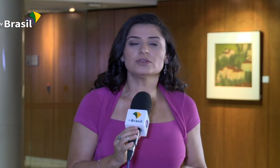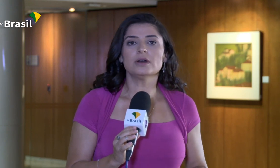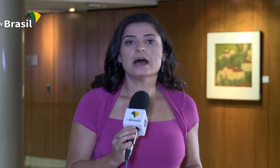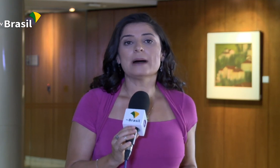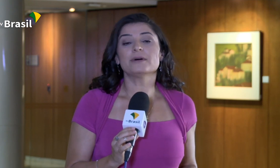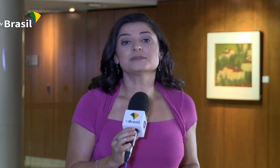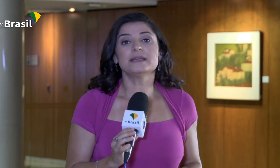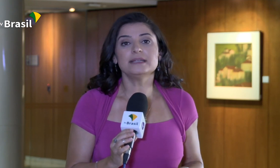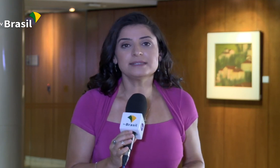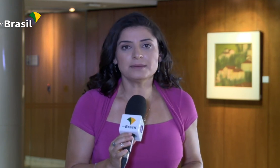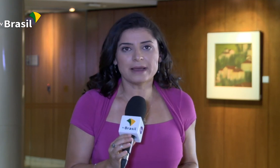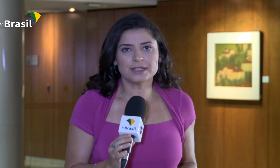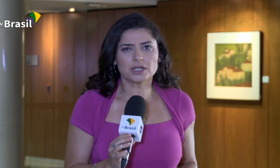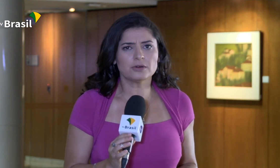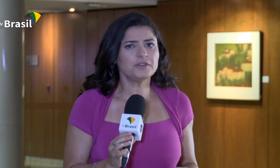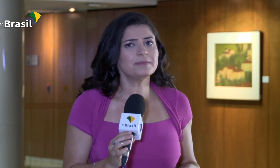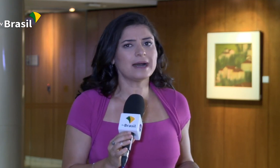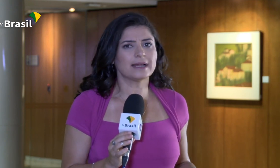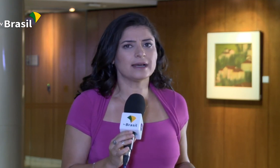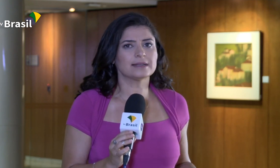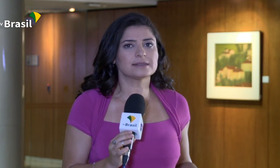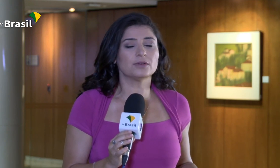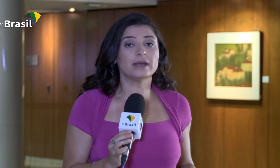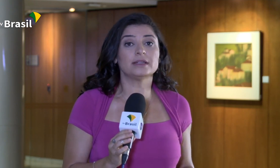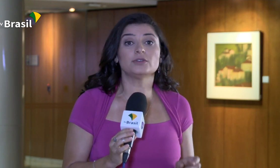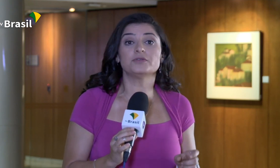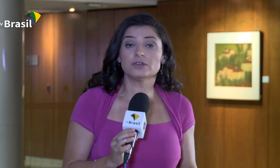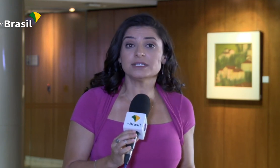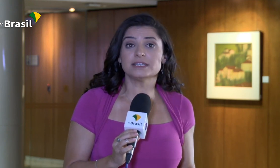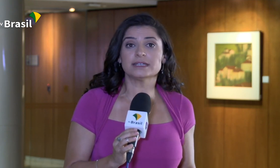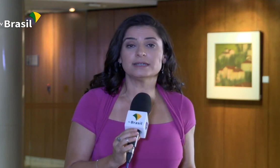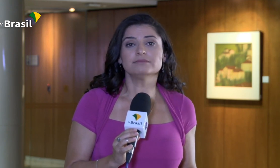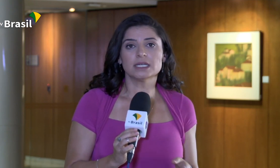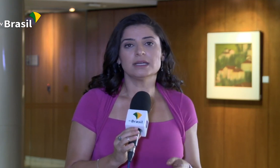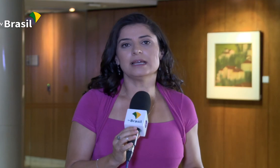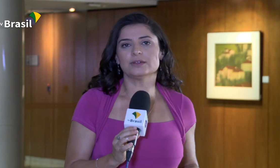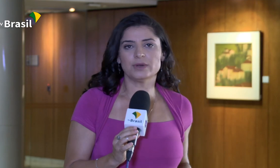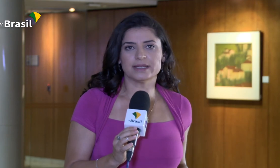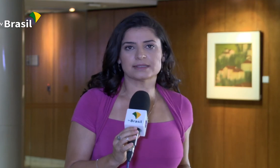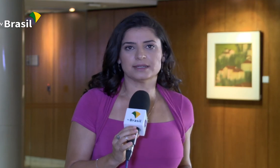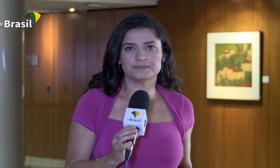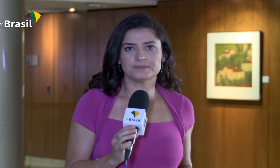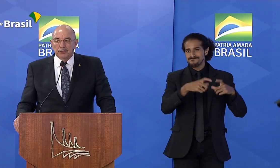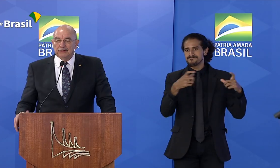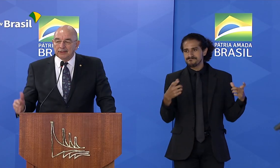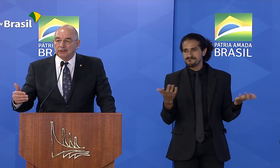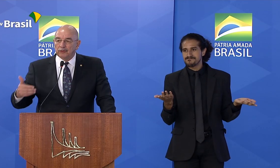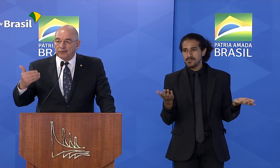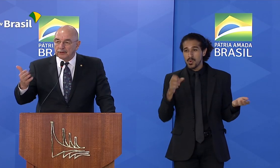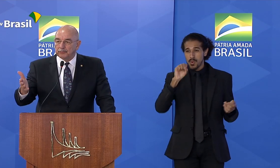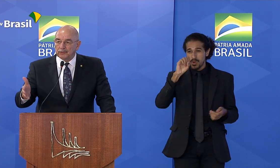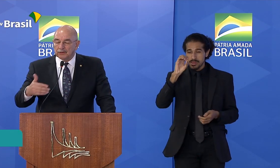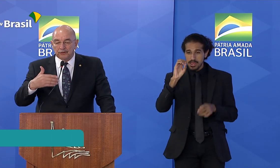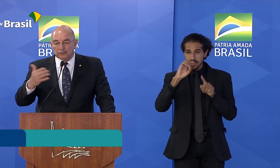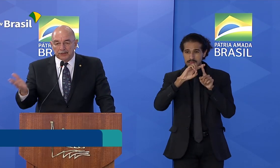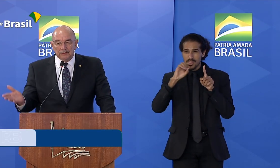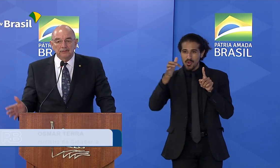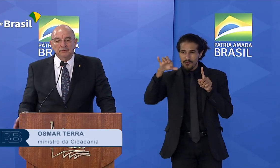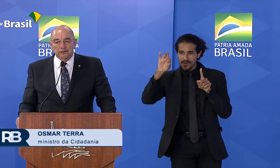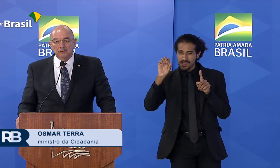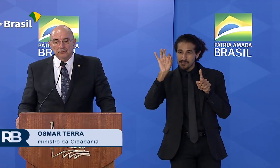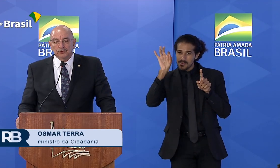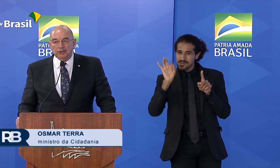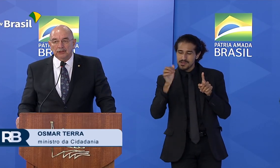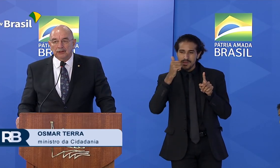será concedido após perícia médica confirmar a relação entre o vírus Zika e a doença. 80, 90% das